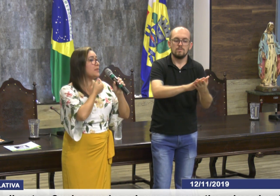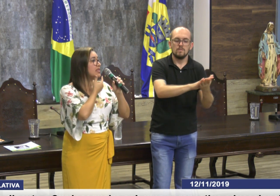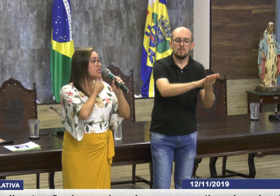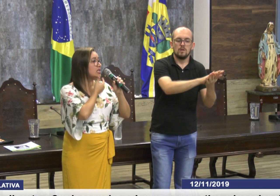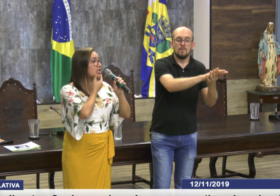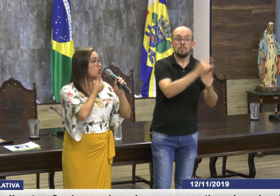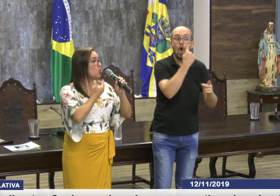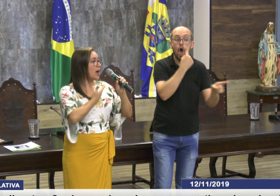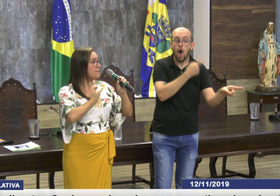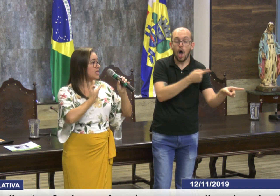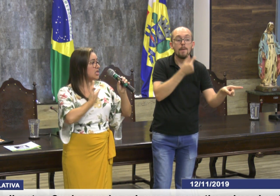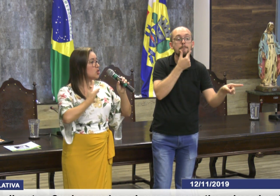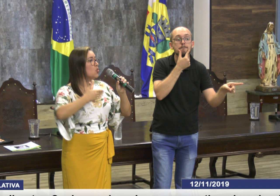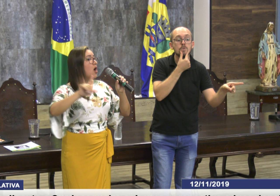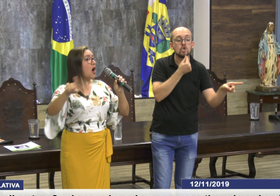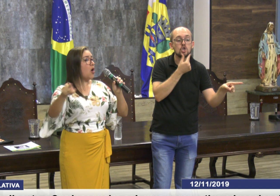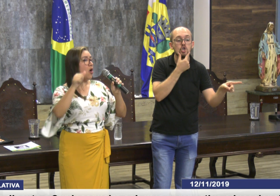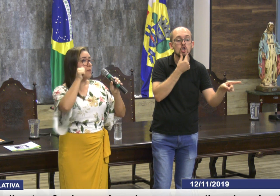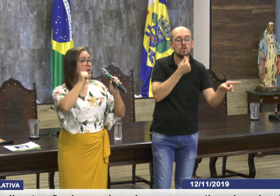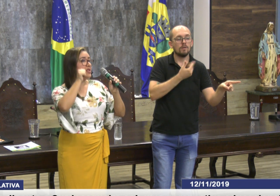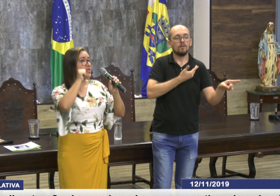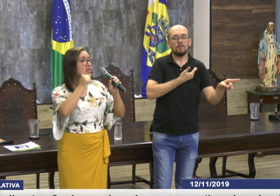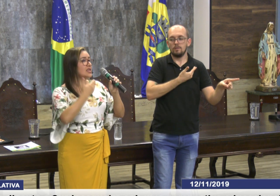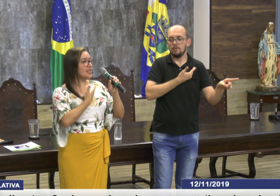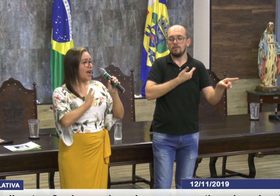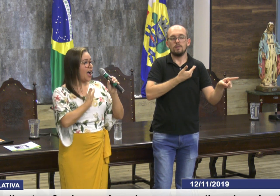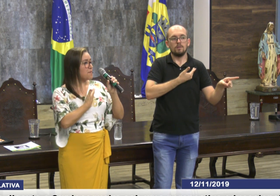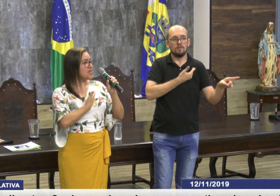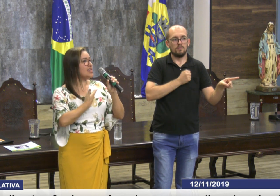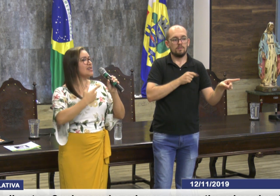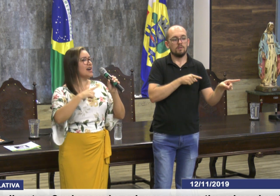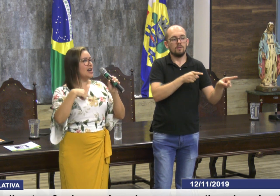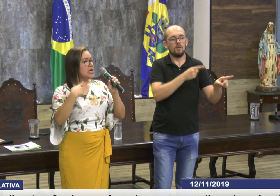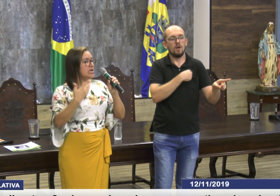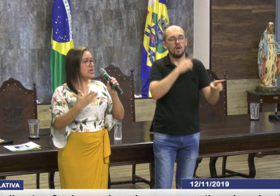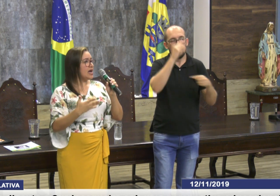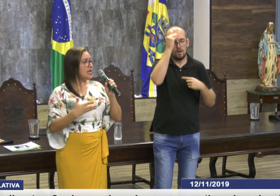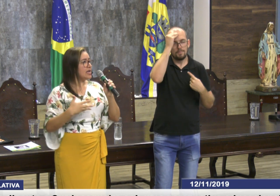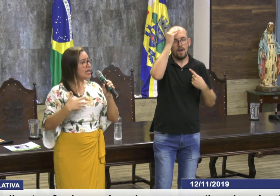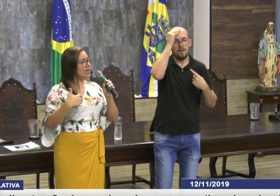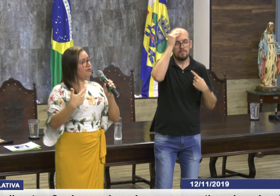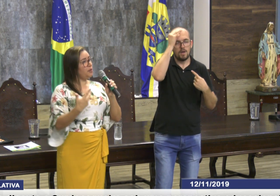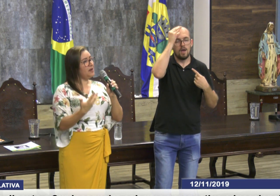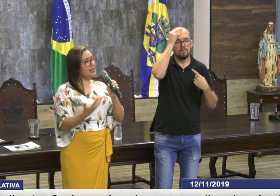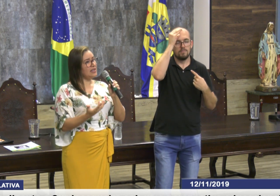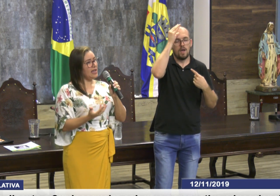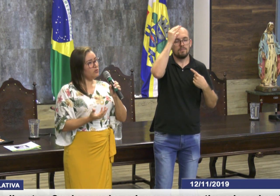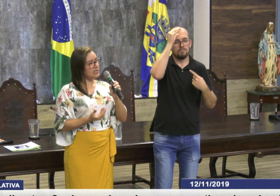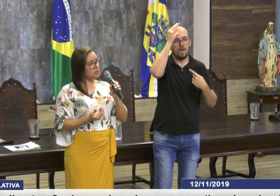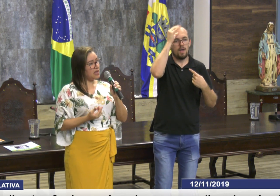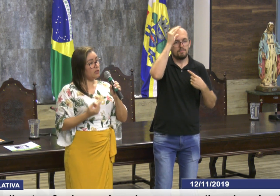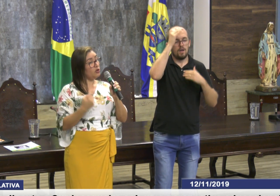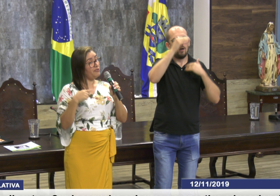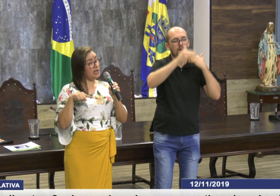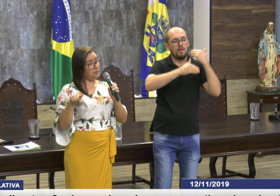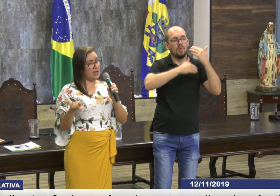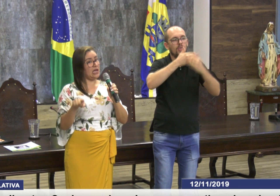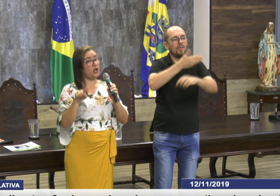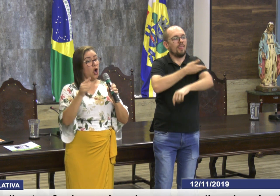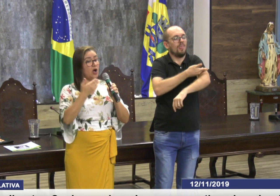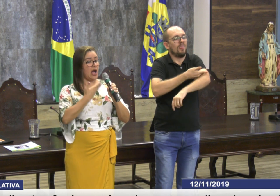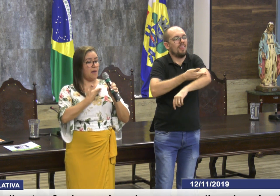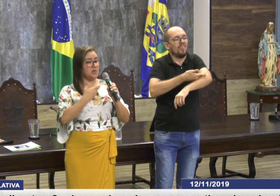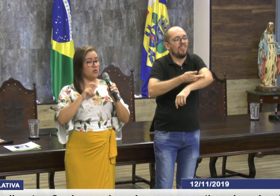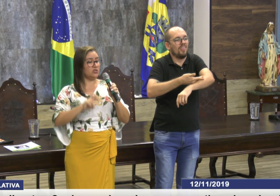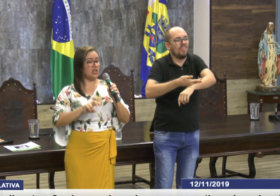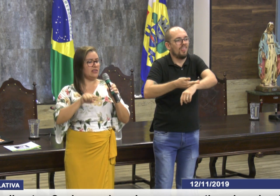ó, menino, amigo, ó, menina, amiga. E aí ele foi perdendo esse medo e eu falei para ele,